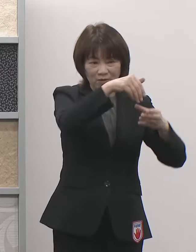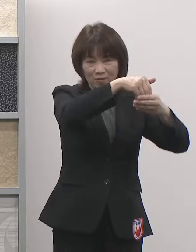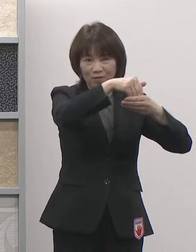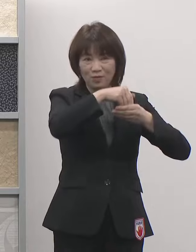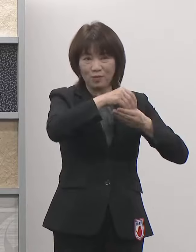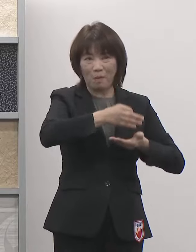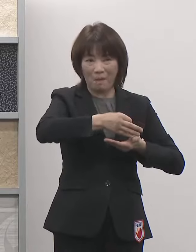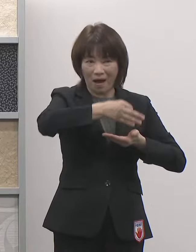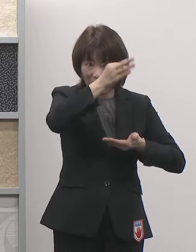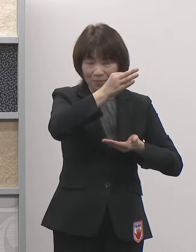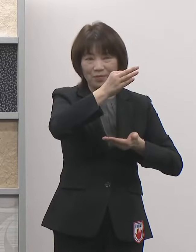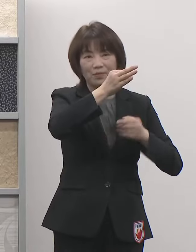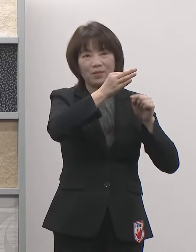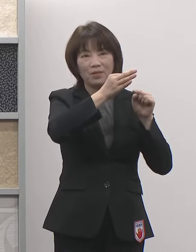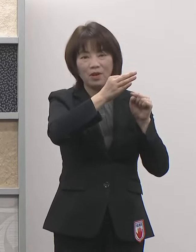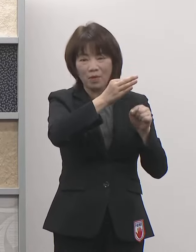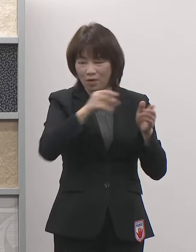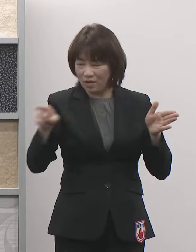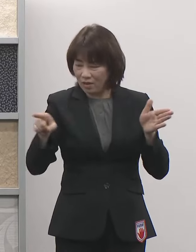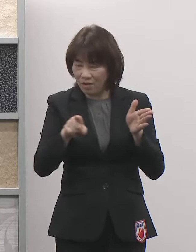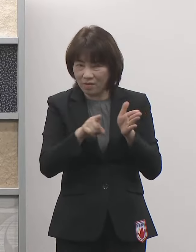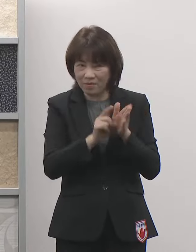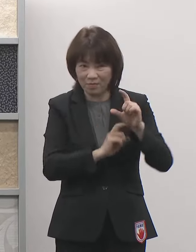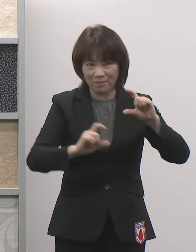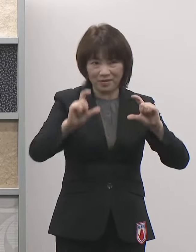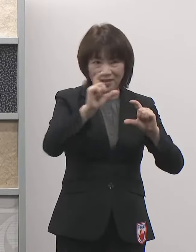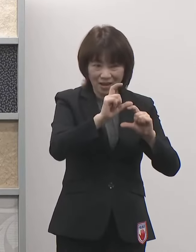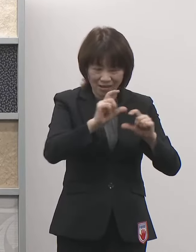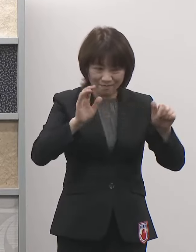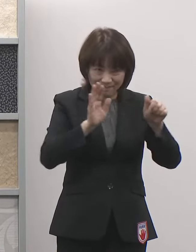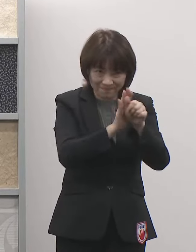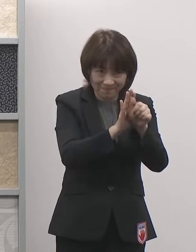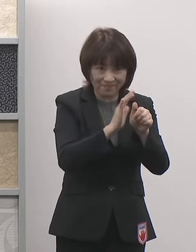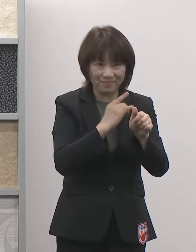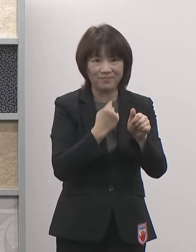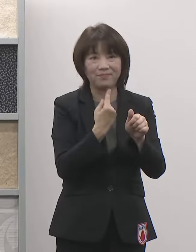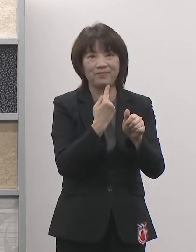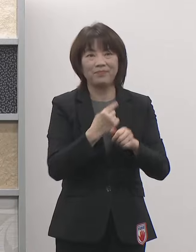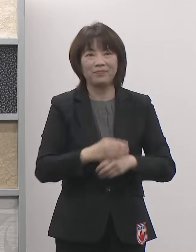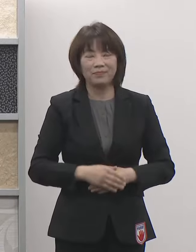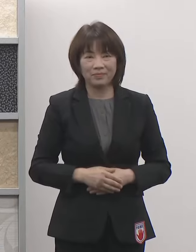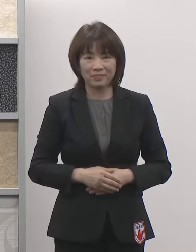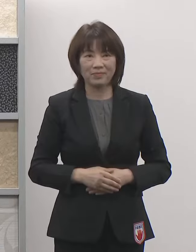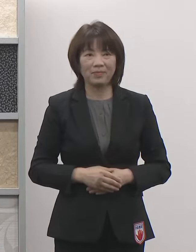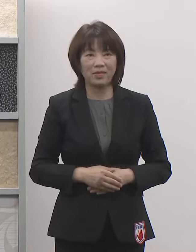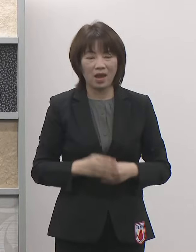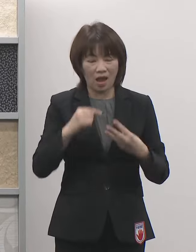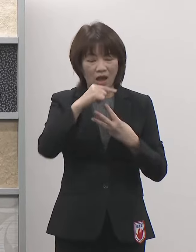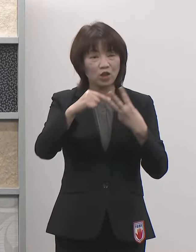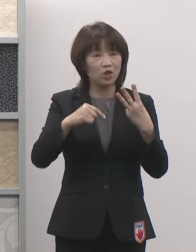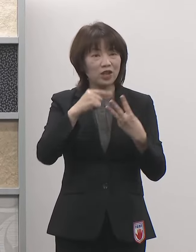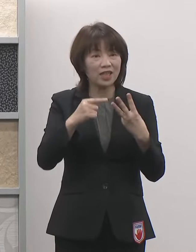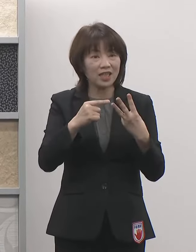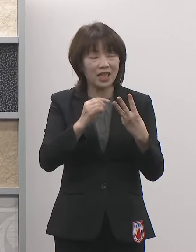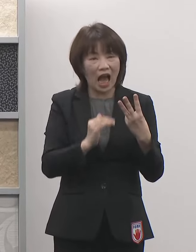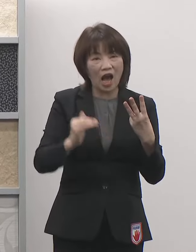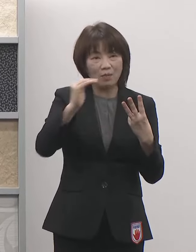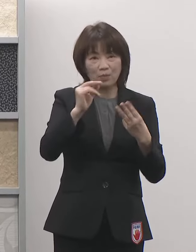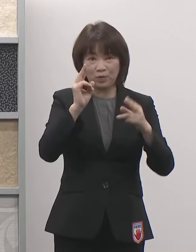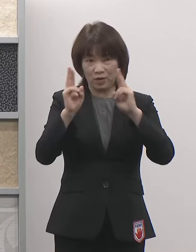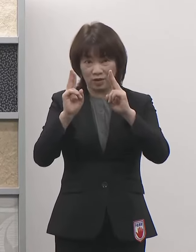して、これまで以上に力を入れていきたいと思います。スリーアップ運動、おかげさまで多くの企業に参